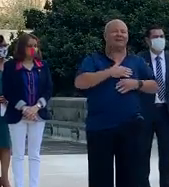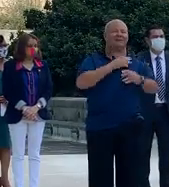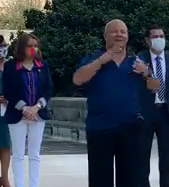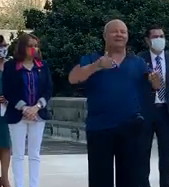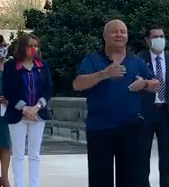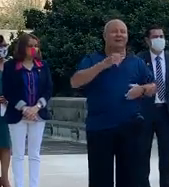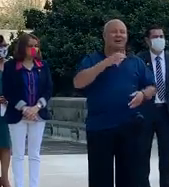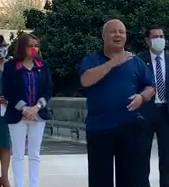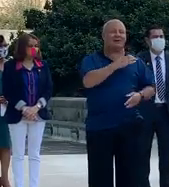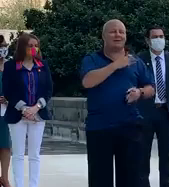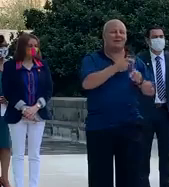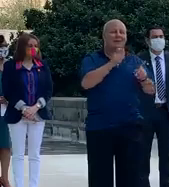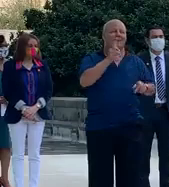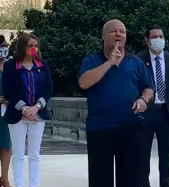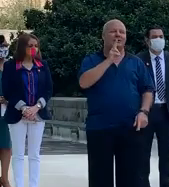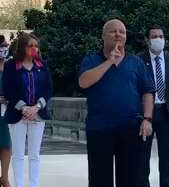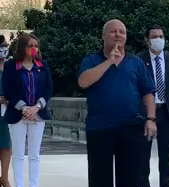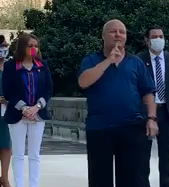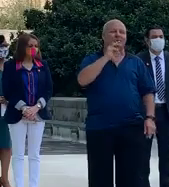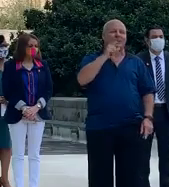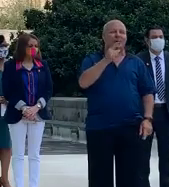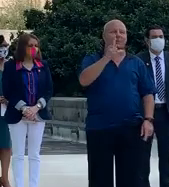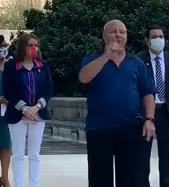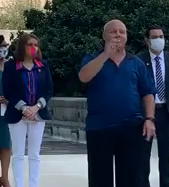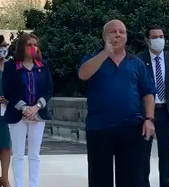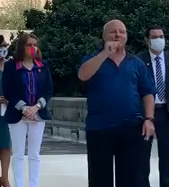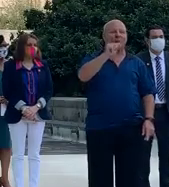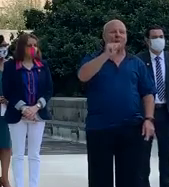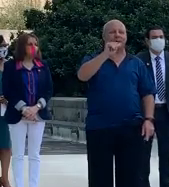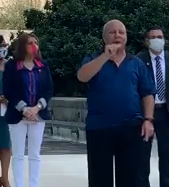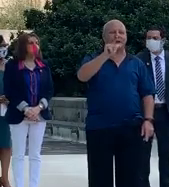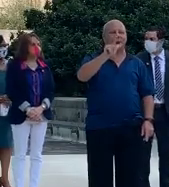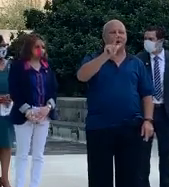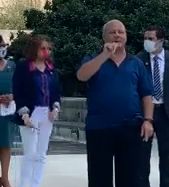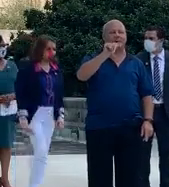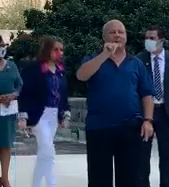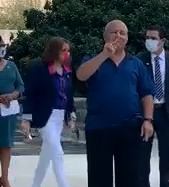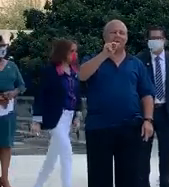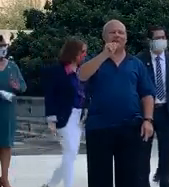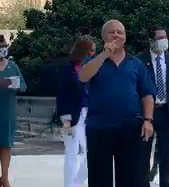Consul of Honduras, Ms. Gloria Alvarado.